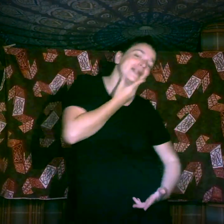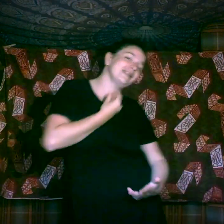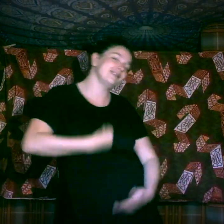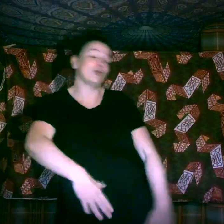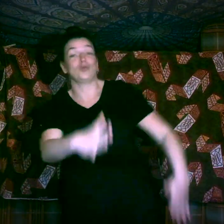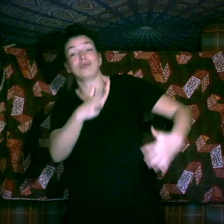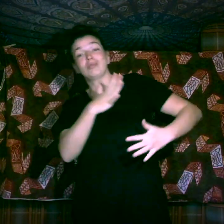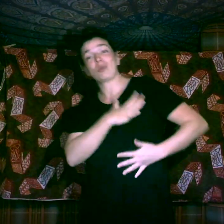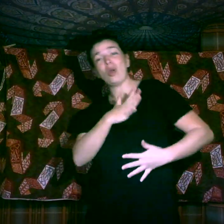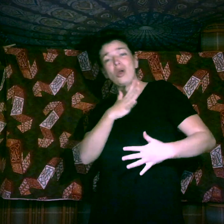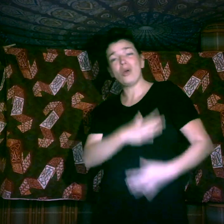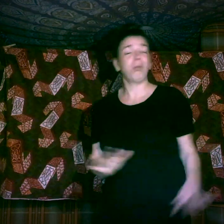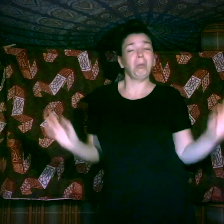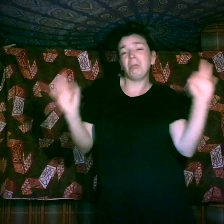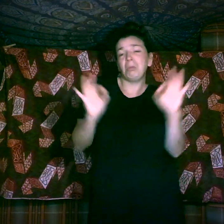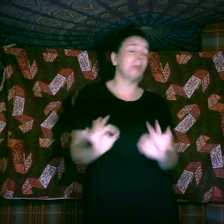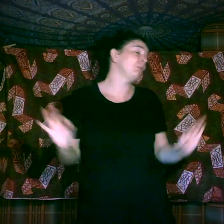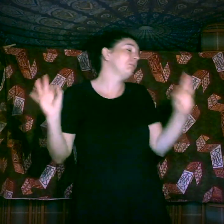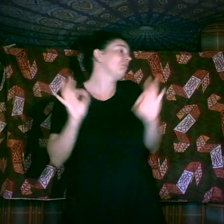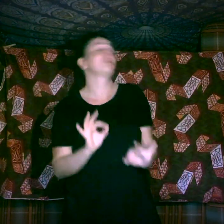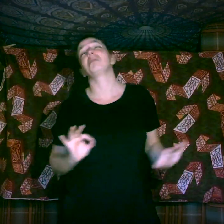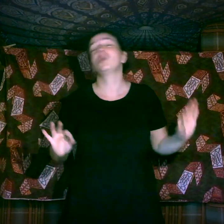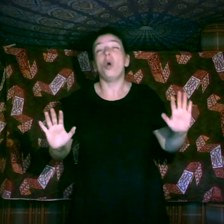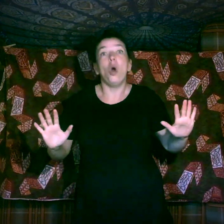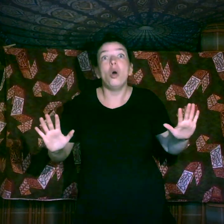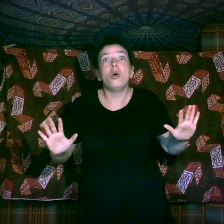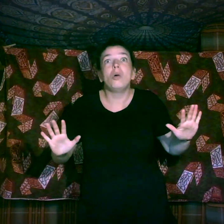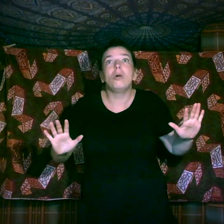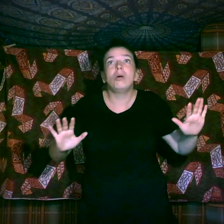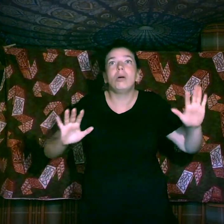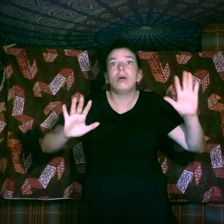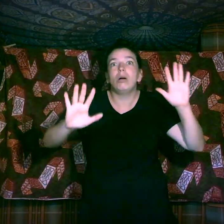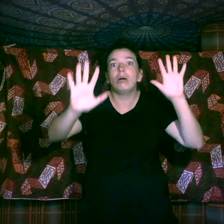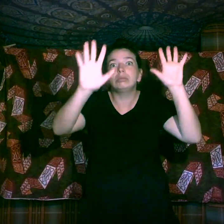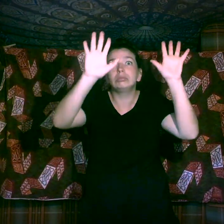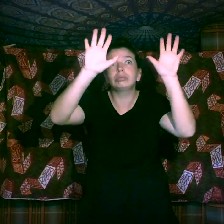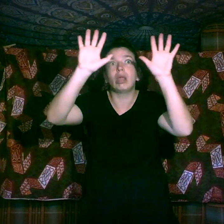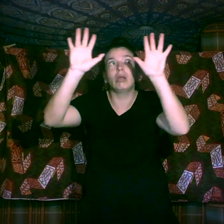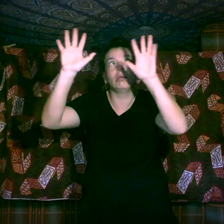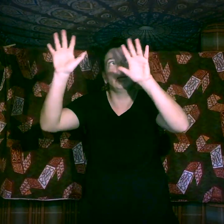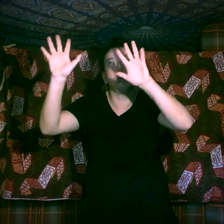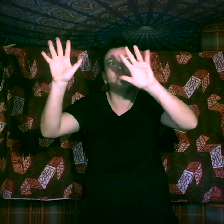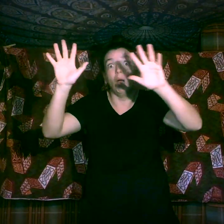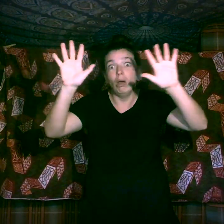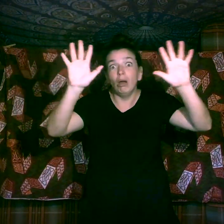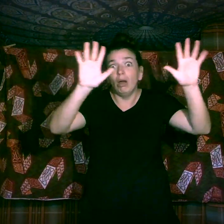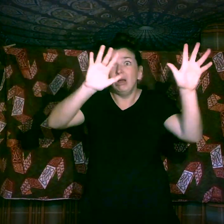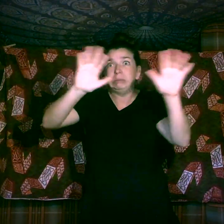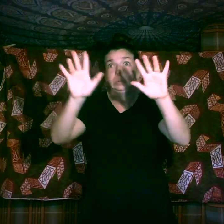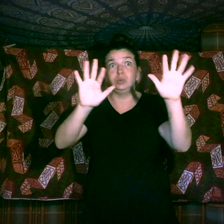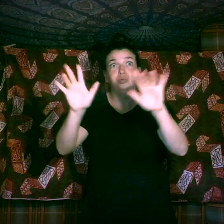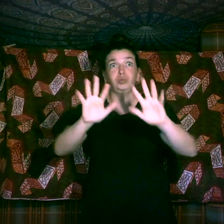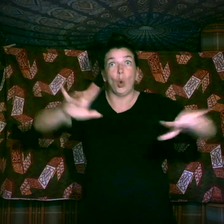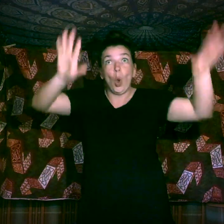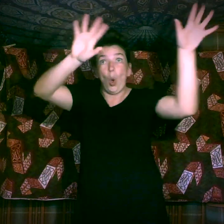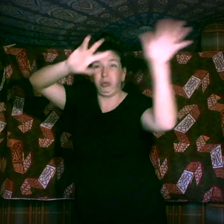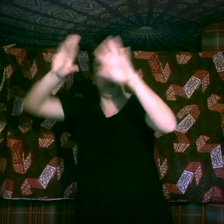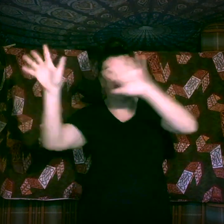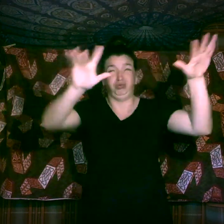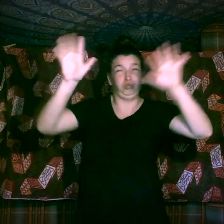n'avons peur de rien. Oh, de la neige, tourbillonnante et